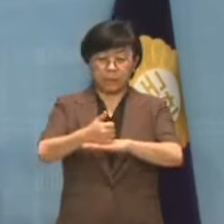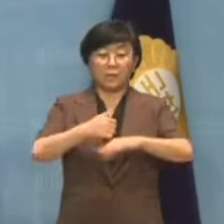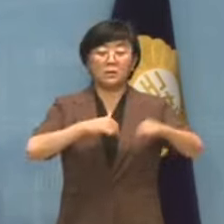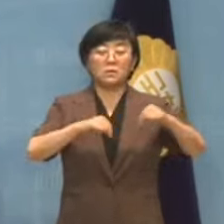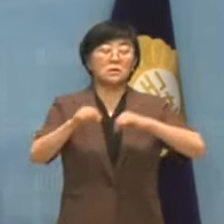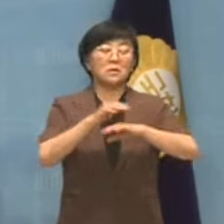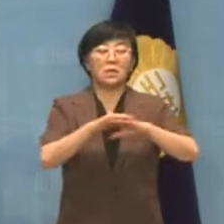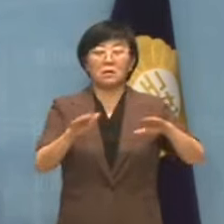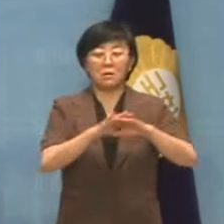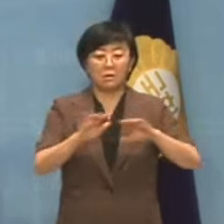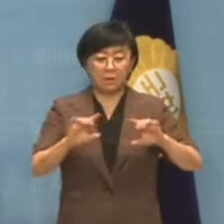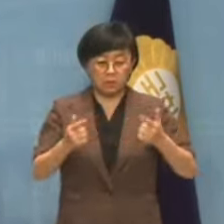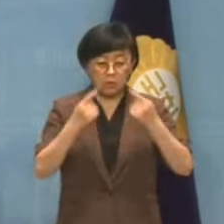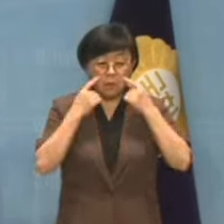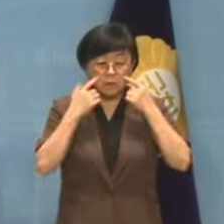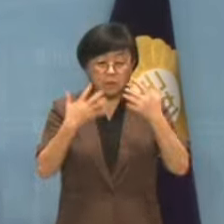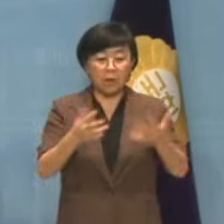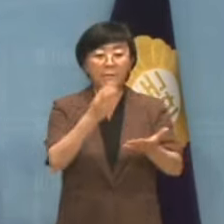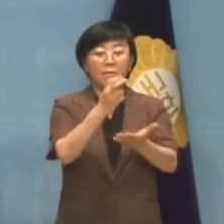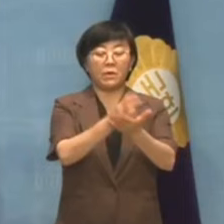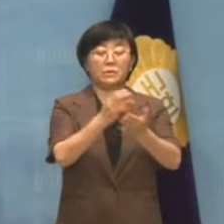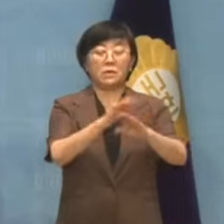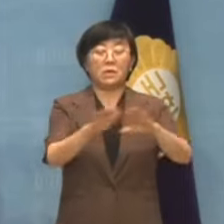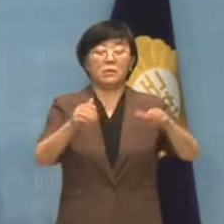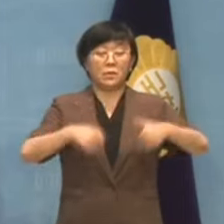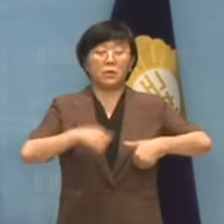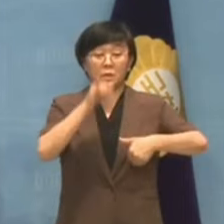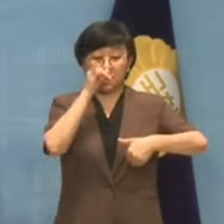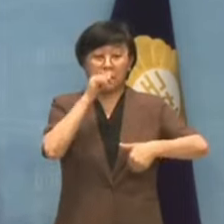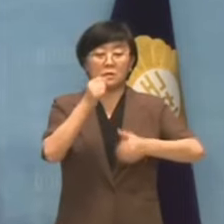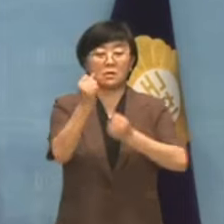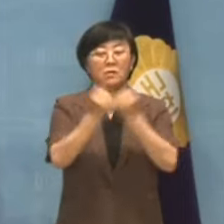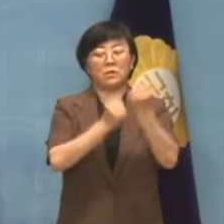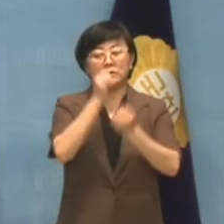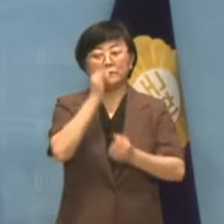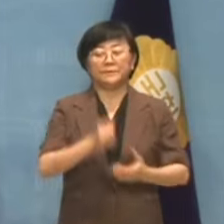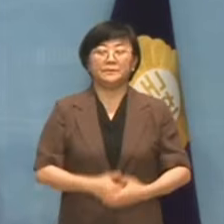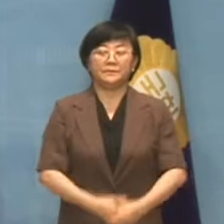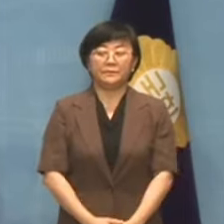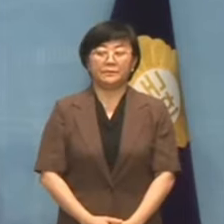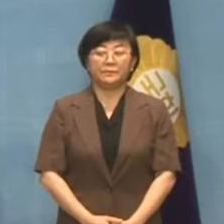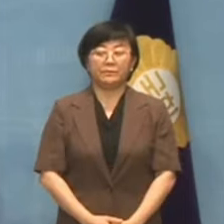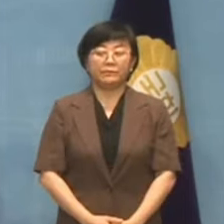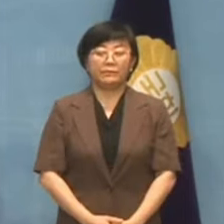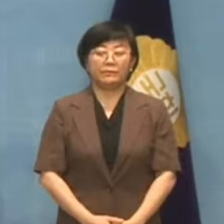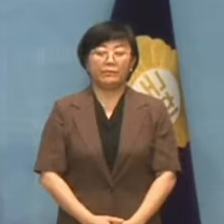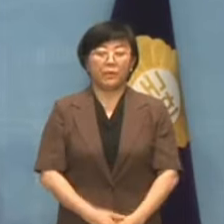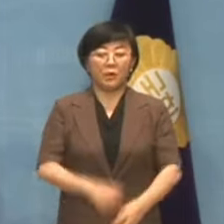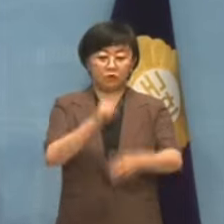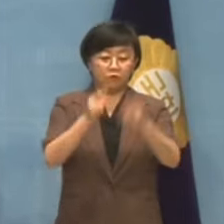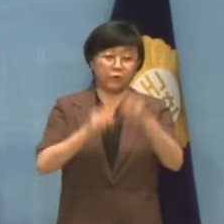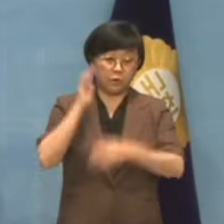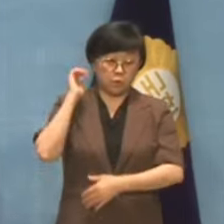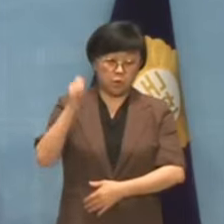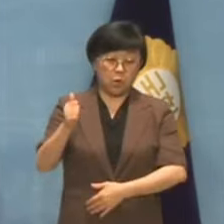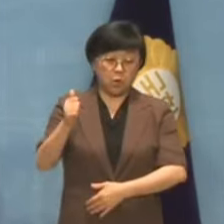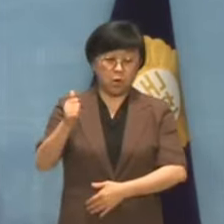정치적 해결이 아니라 명확한 법적 해결이 있어야 한다고 강조되어 있습니다. 윤석열